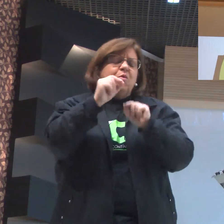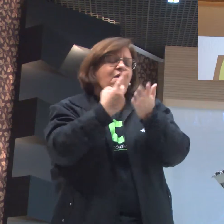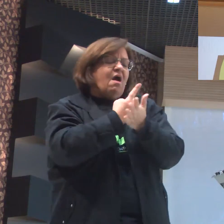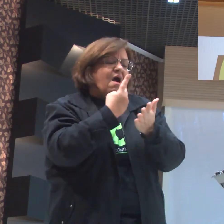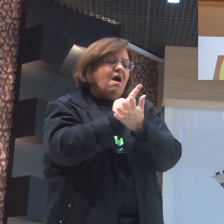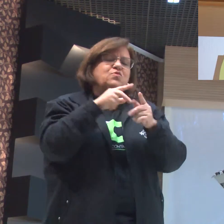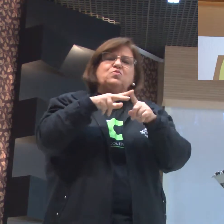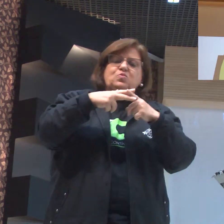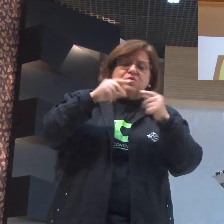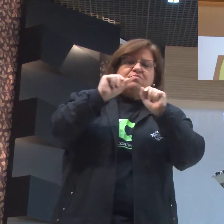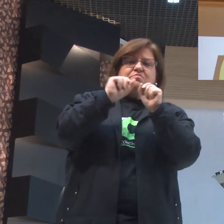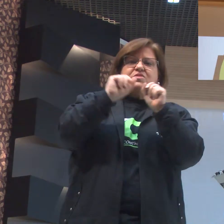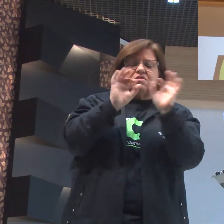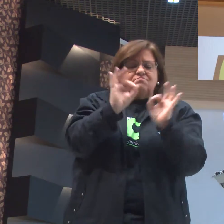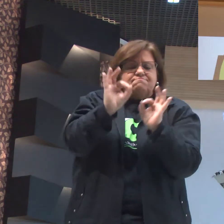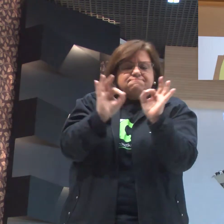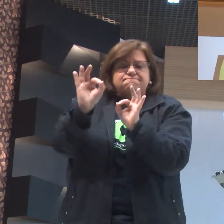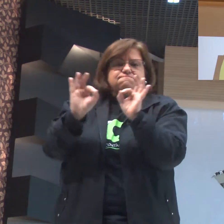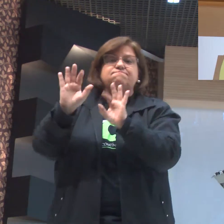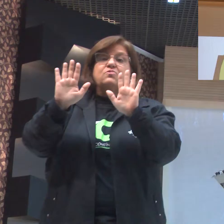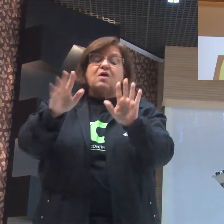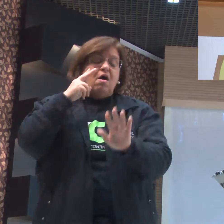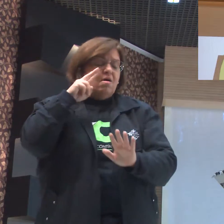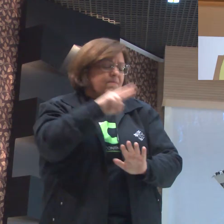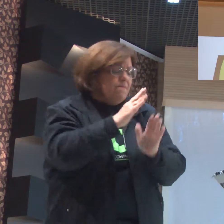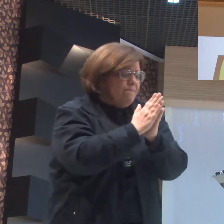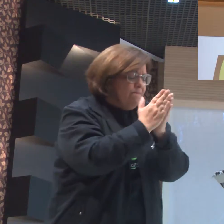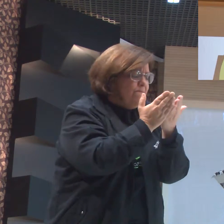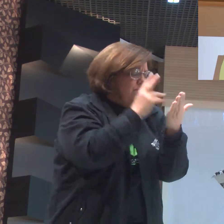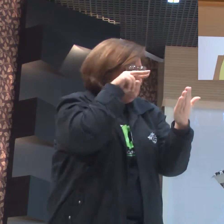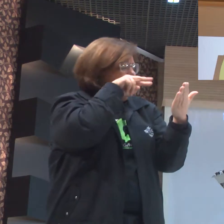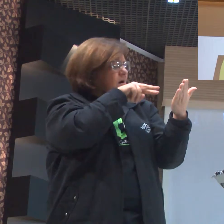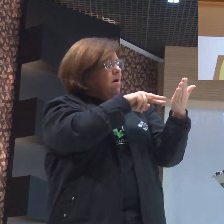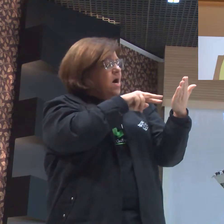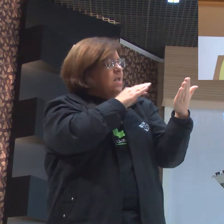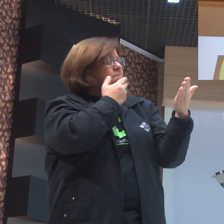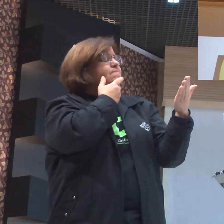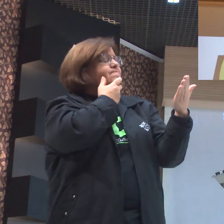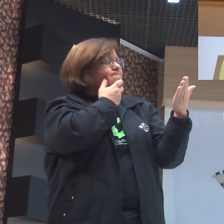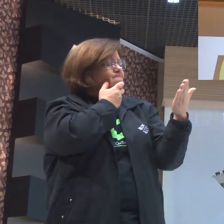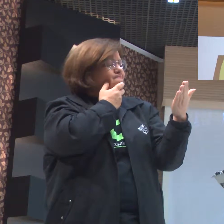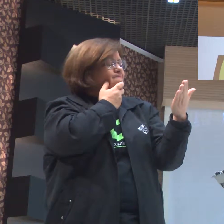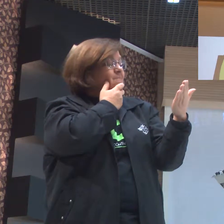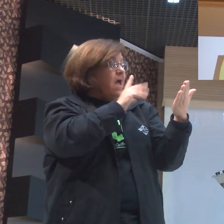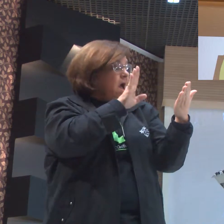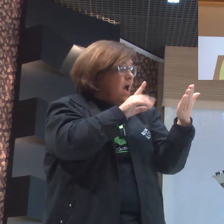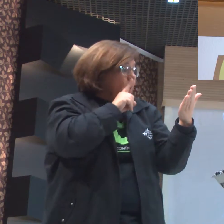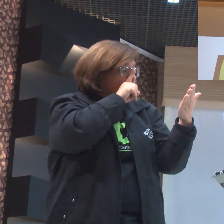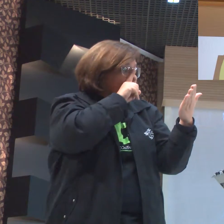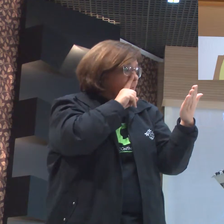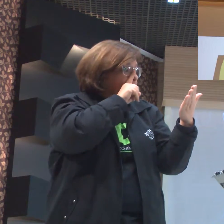Então, o que a gente vê na Bíblia? Que é preciso tomar cuidado com os